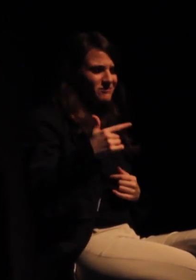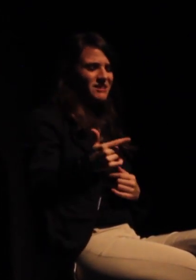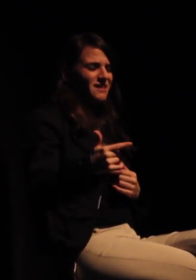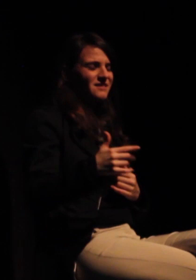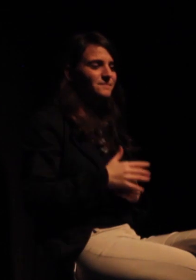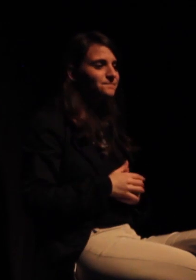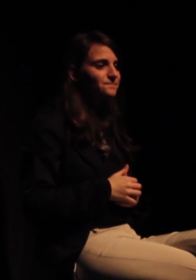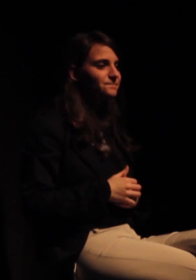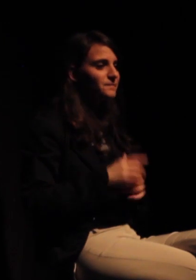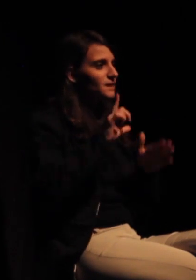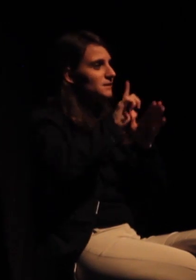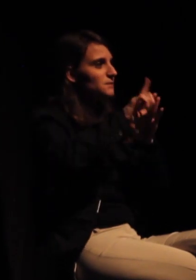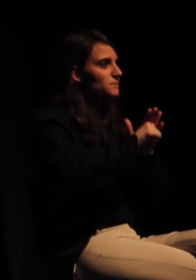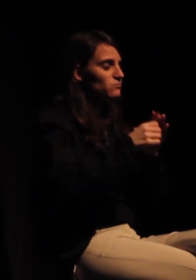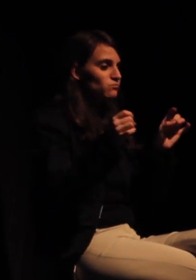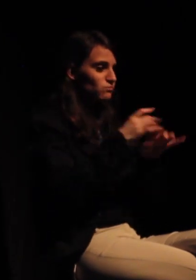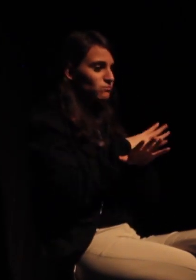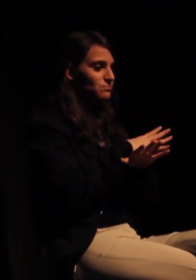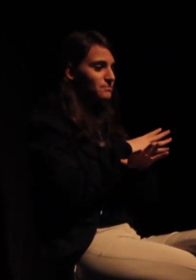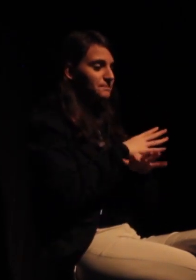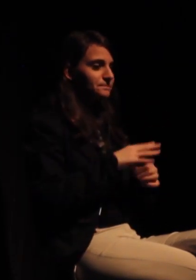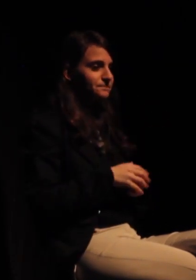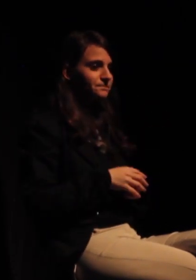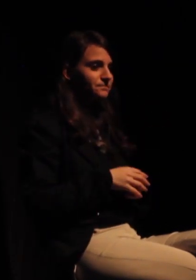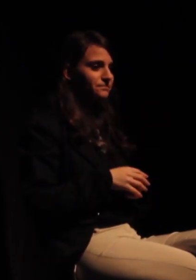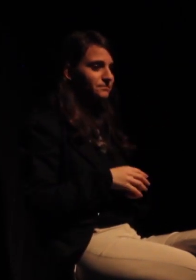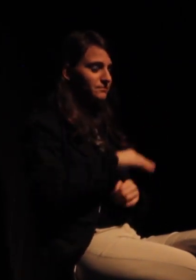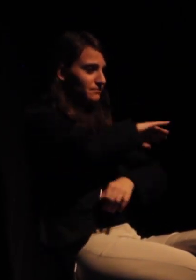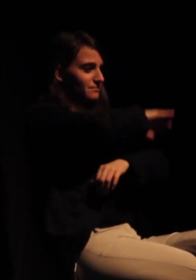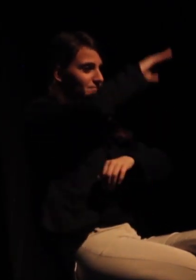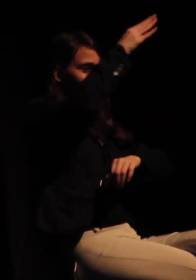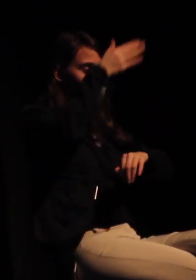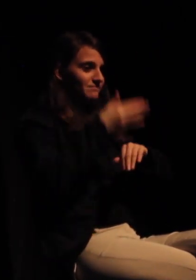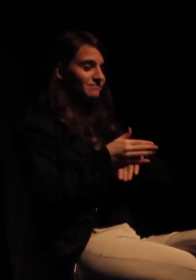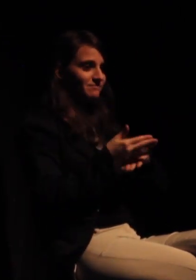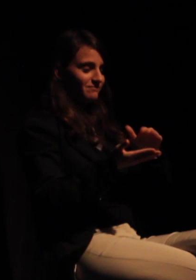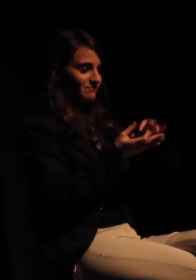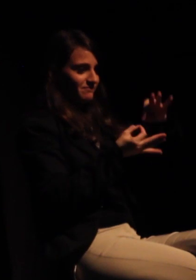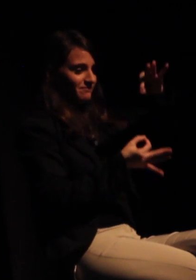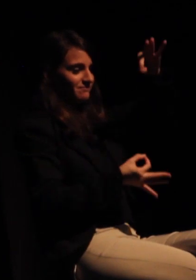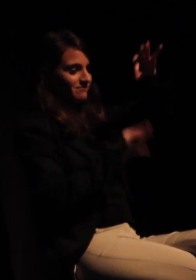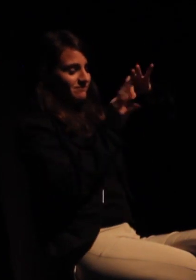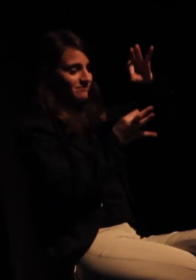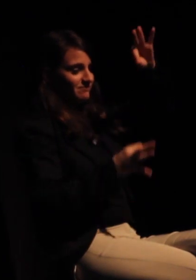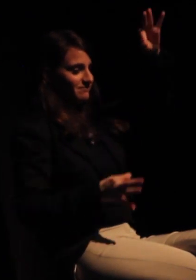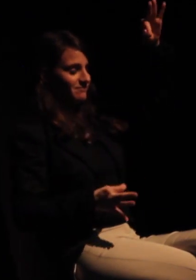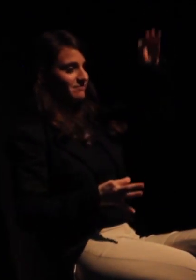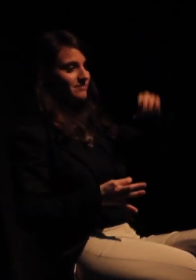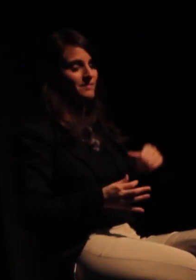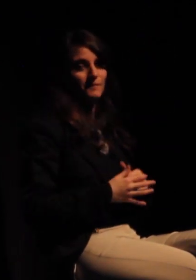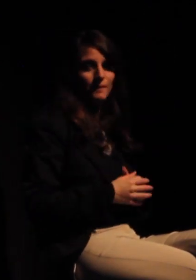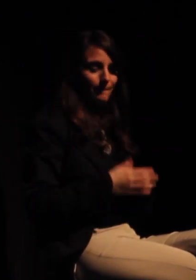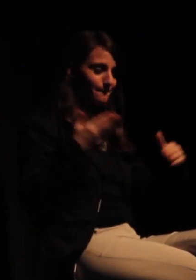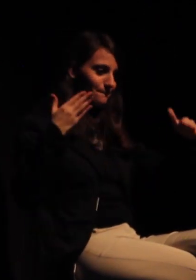vai, e até que isso tudo forma, as palavras tomam a forma de uma montanha gigantesca nesse país que é atravessada por um